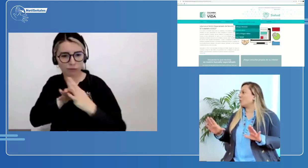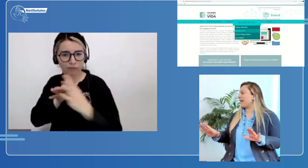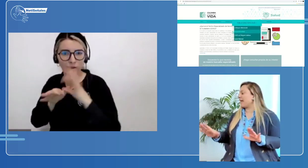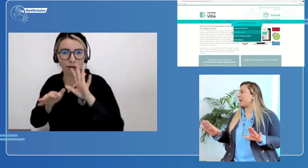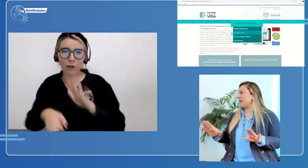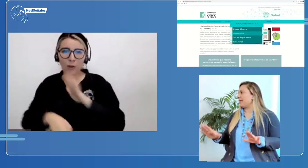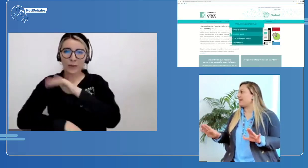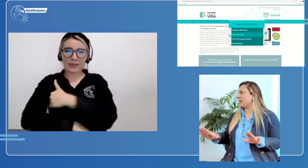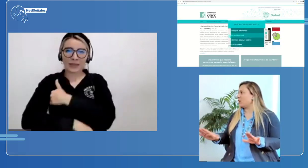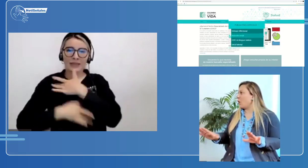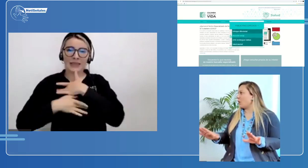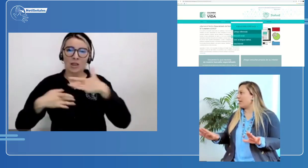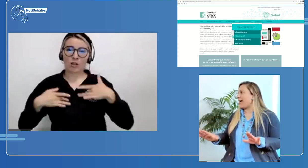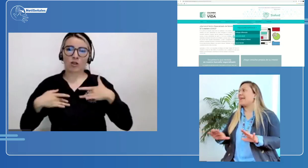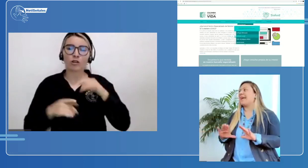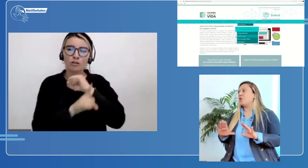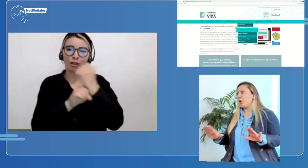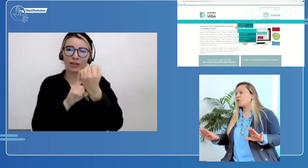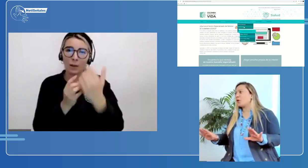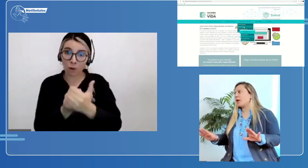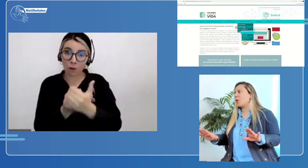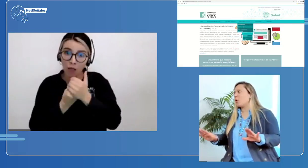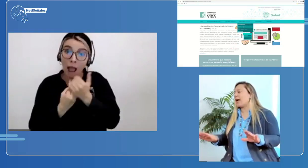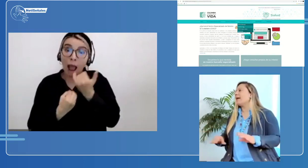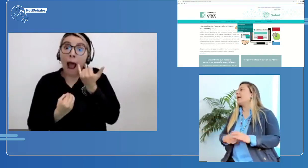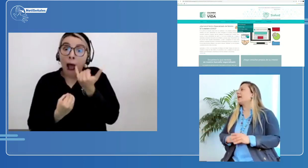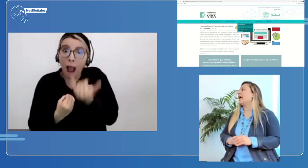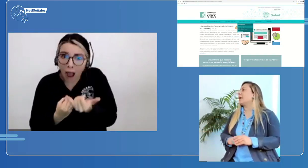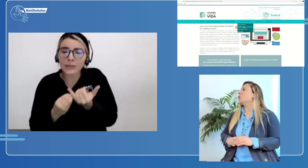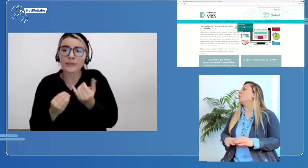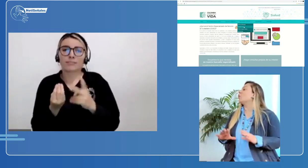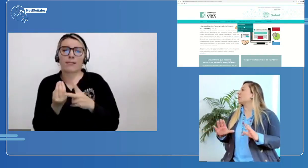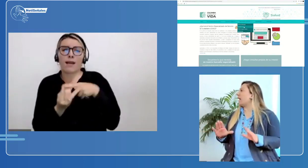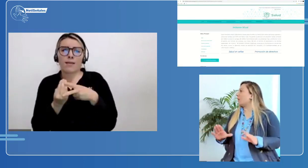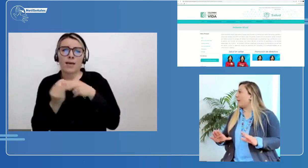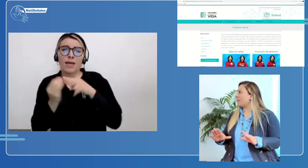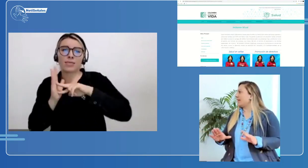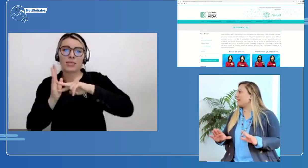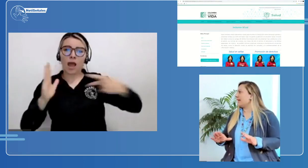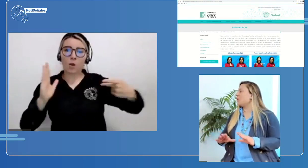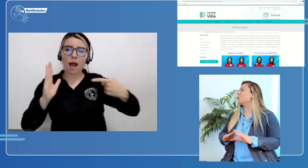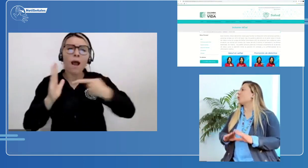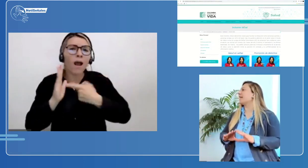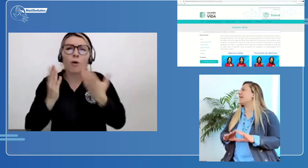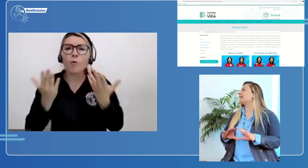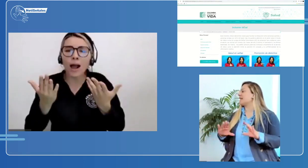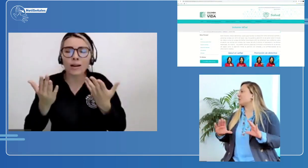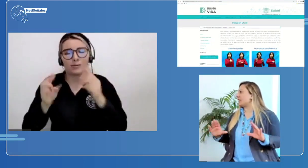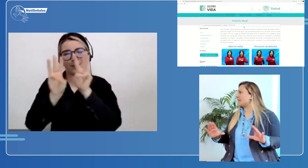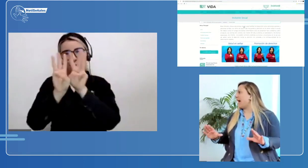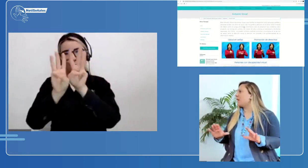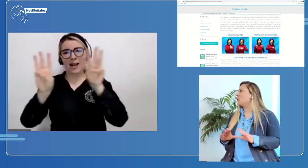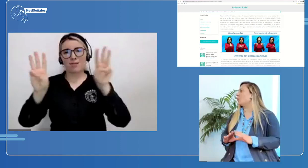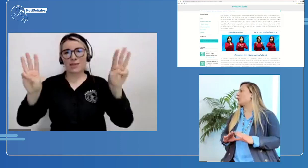una herramienta tecnológica que no es otra cosa que un portal web, ¿sí? Un portal transversal, un